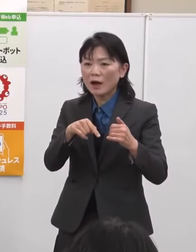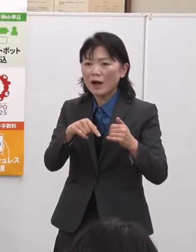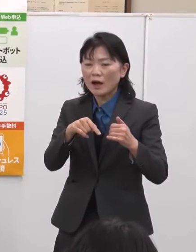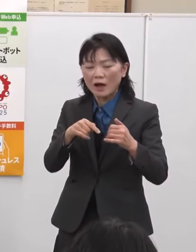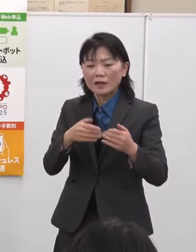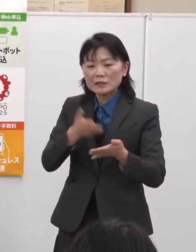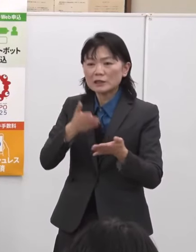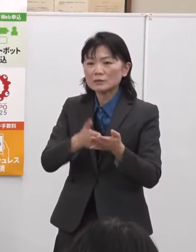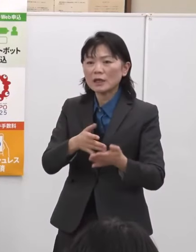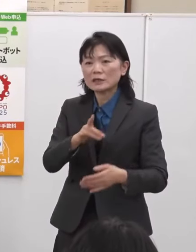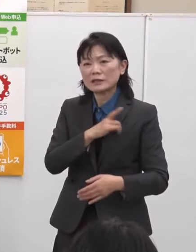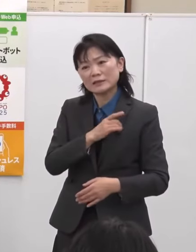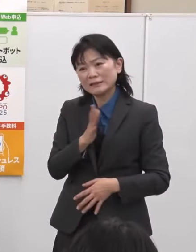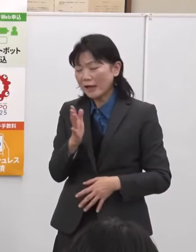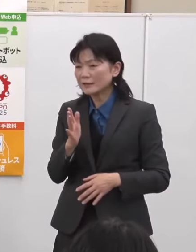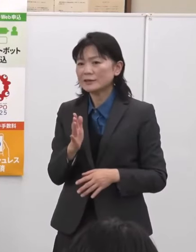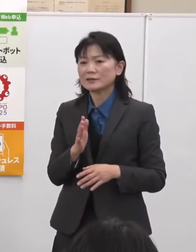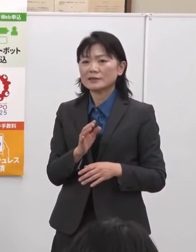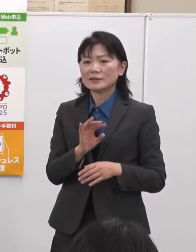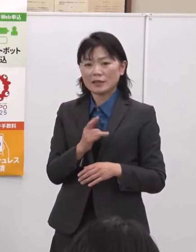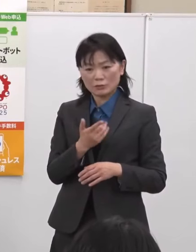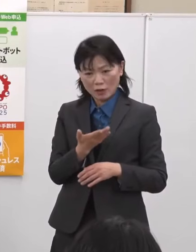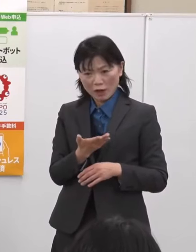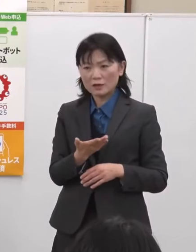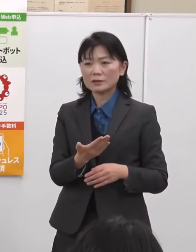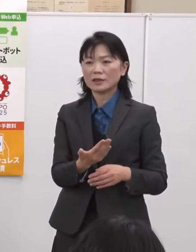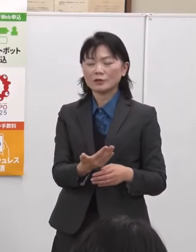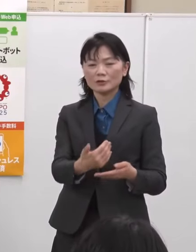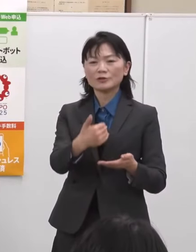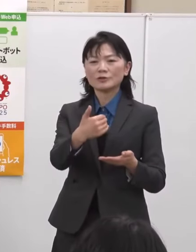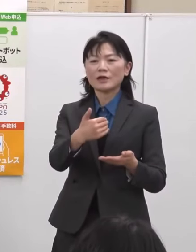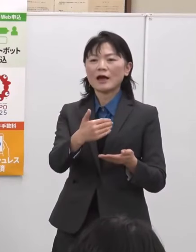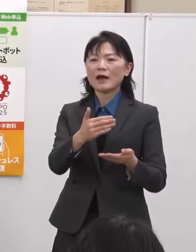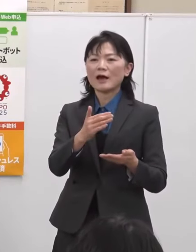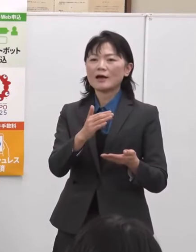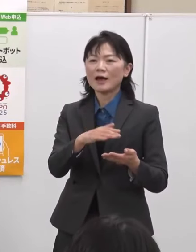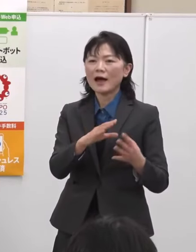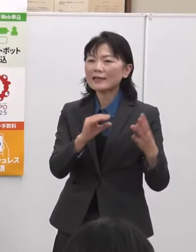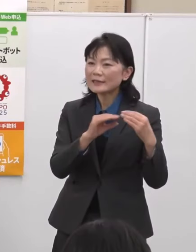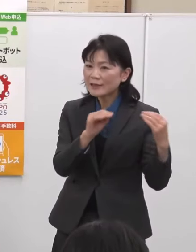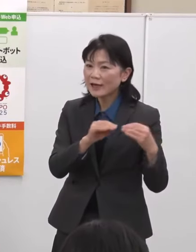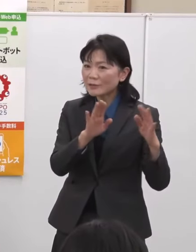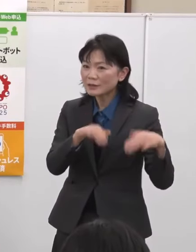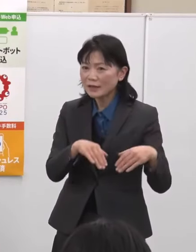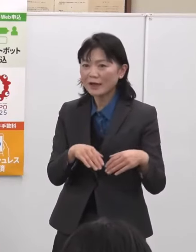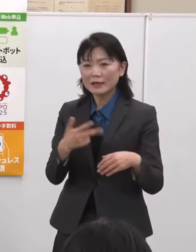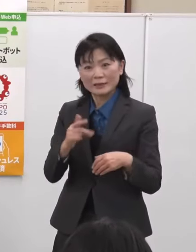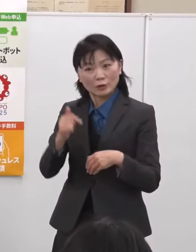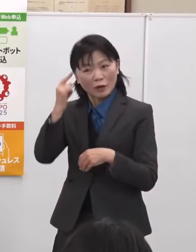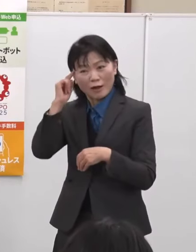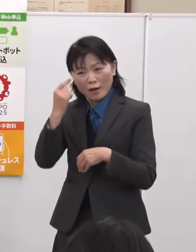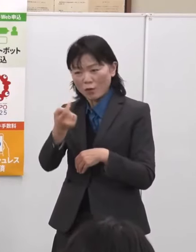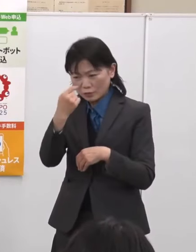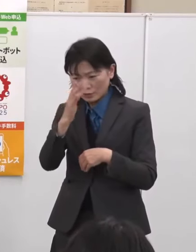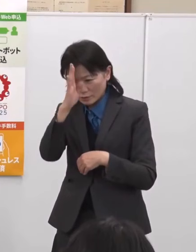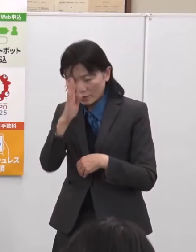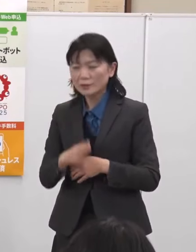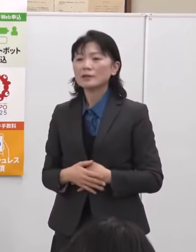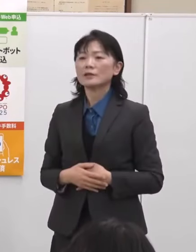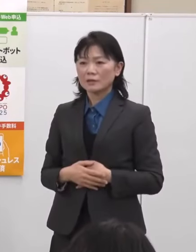のではないかという公述をされていました。で、これについて市長はどのように思われますでしょうか。